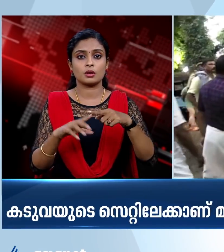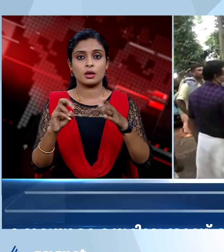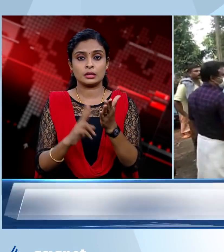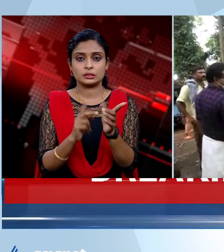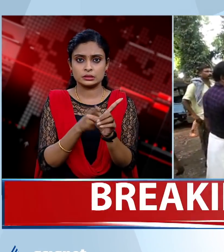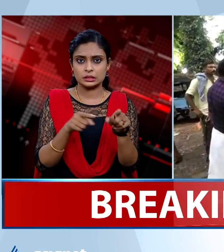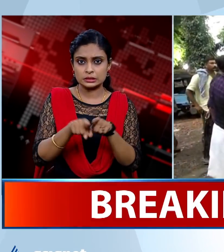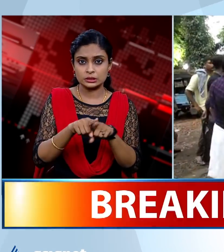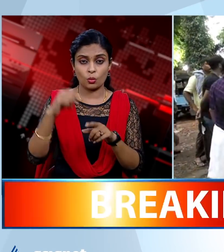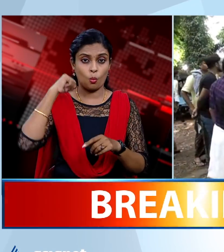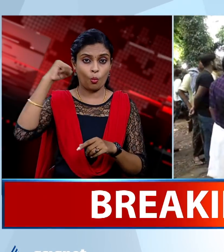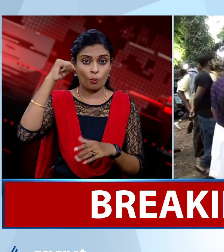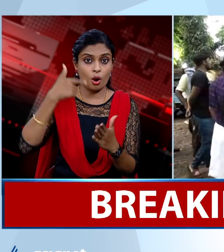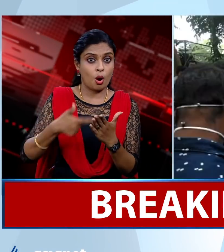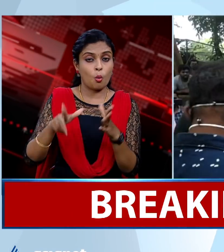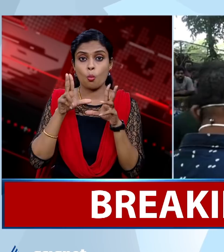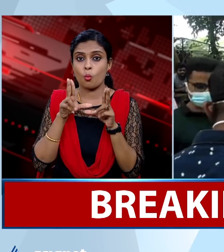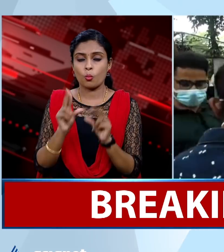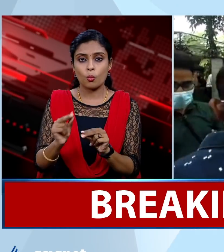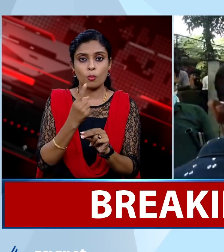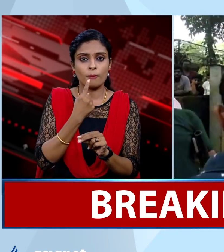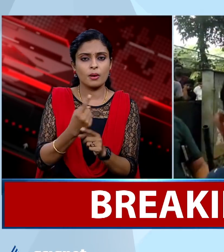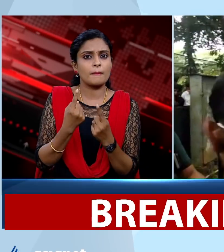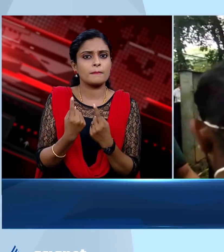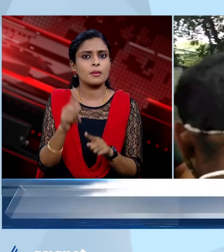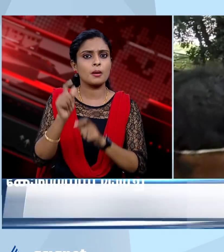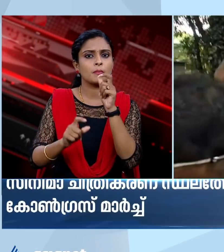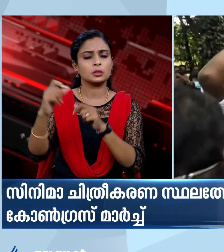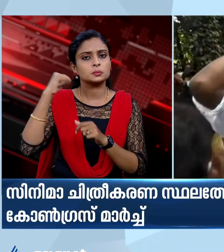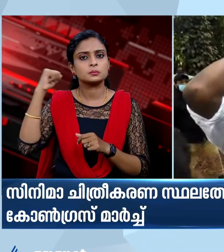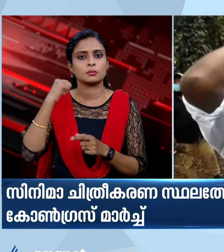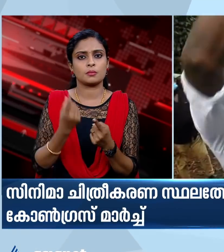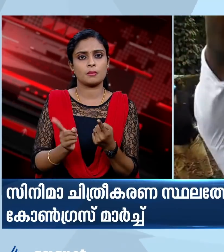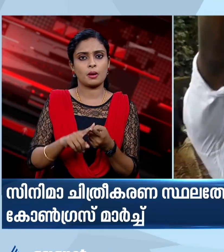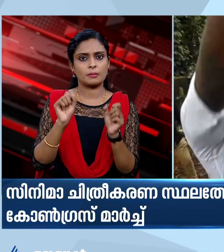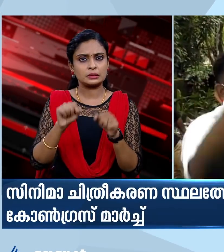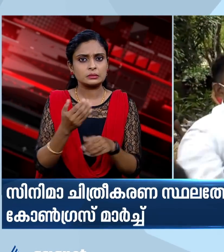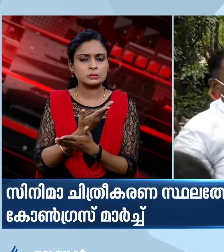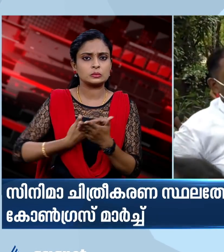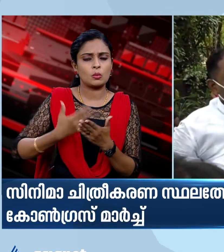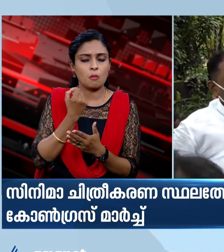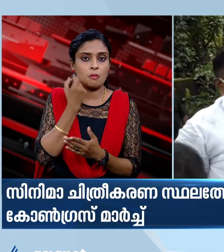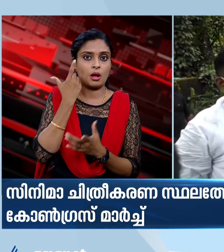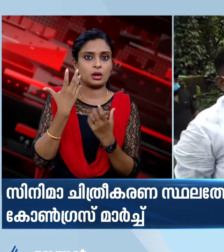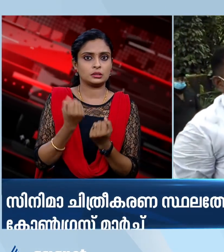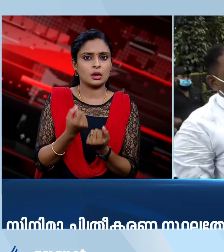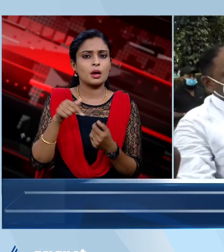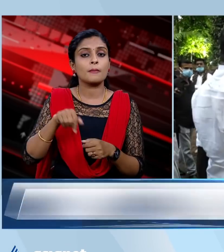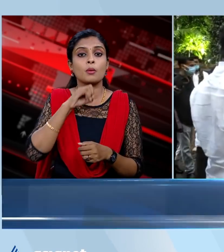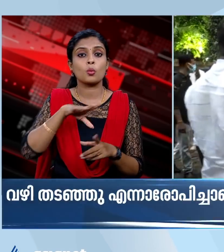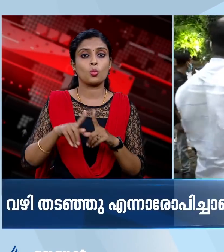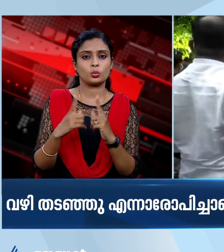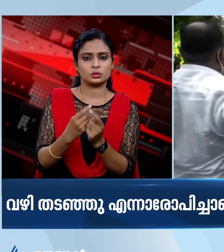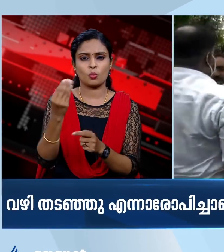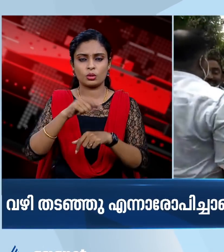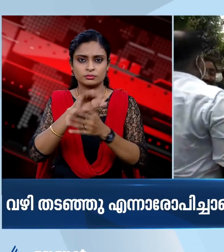മാർച്ച് നടത്തരുത് എന്ന് പ്രവർത്തകരോട് ആവശ്യപ്പെട്ടിട്ടും പ്രവർത്തകർ മാർച്ച് നടത്തുകയായിരുന്നു എന്നാണ് നമുക്ക് മനസ്സിലാക്കാൻ കഴിയുന്നത്. എന്തായാലും പ്രവർത്തകർ